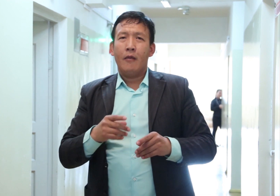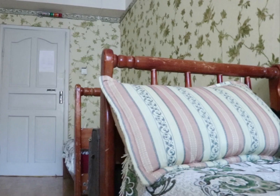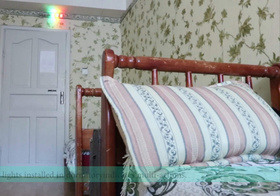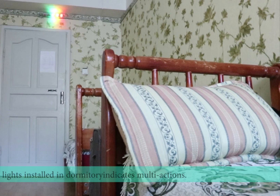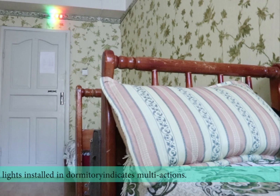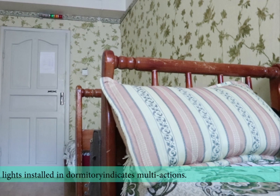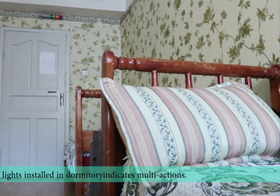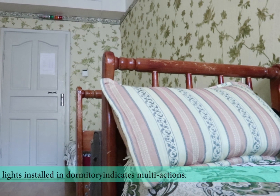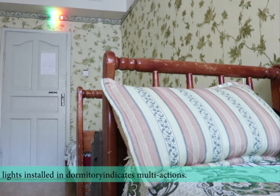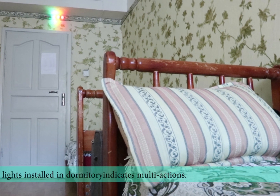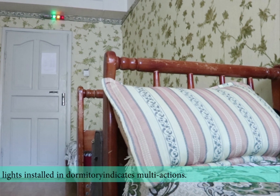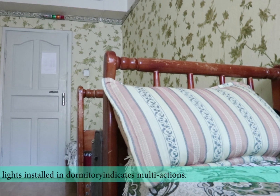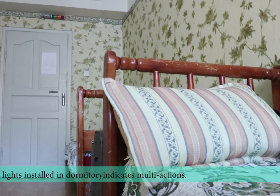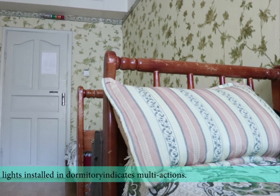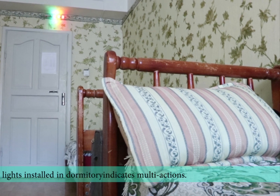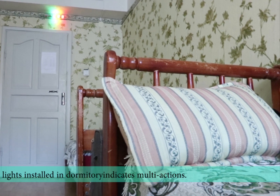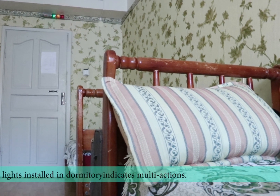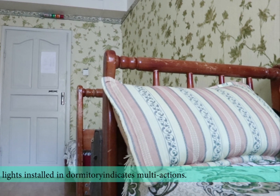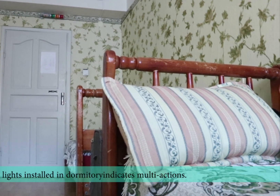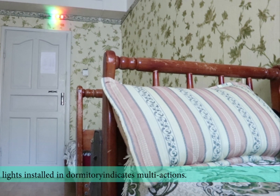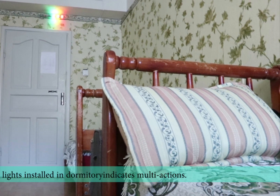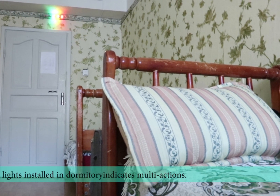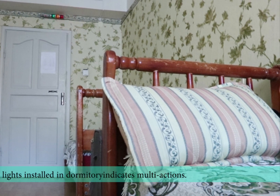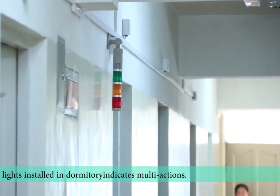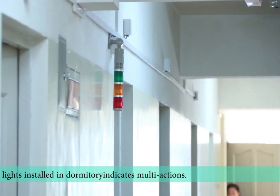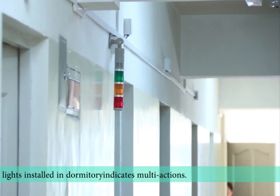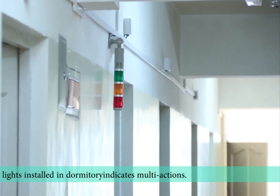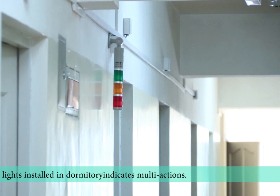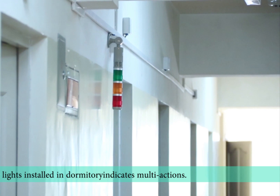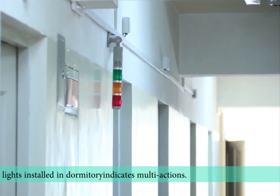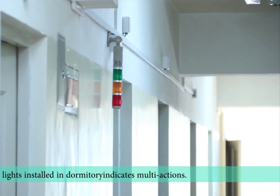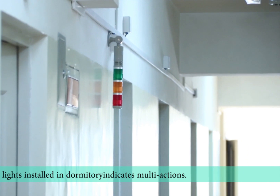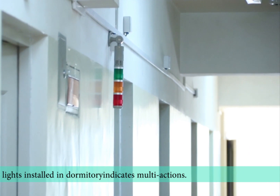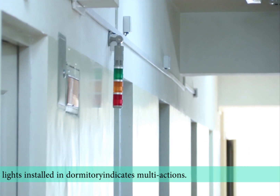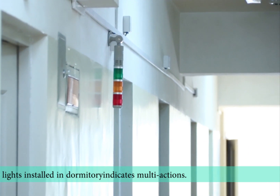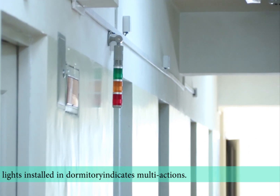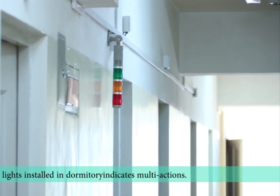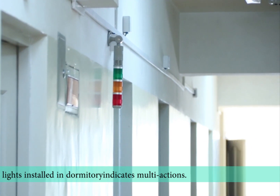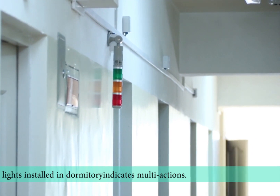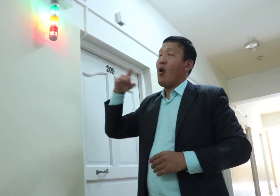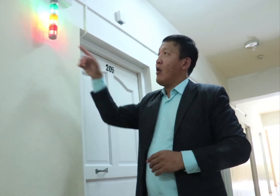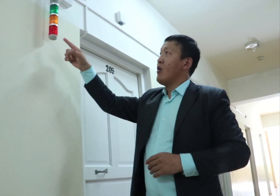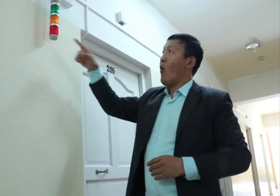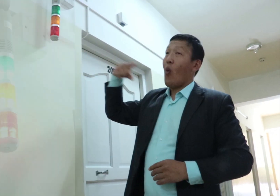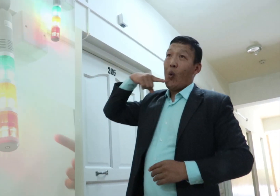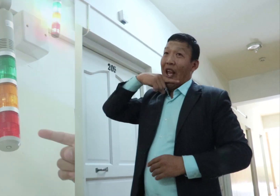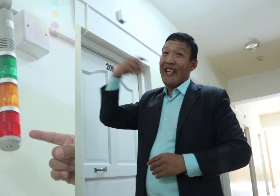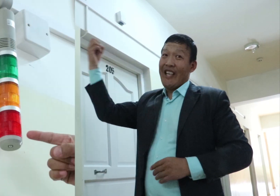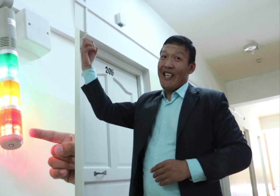мэдсэн. Дотор байранд тавигдсан эдгээр гэрлэн олон үйлдэлийг илэрхийлдэг байна. За энэ улаан гэрэл